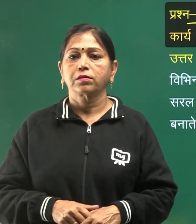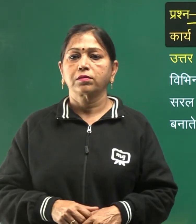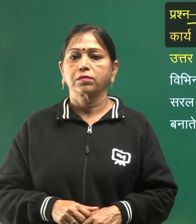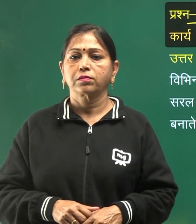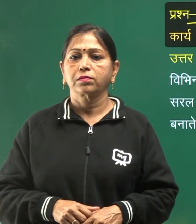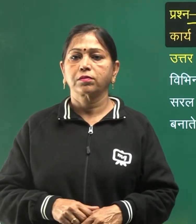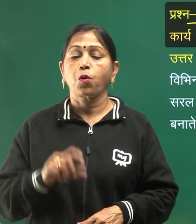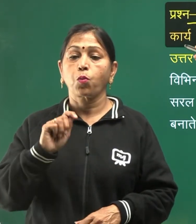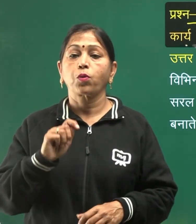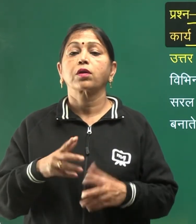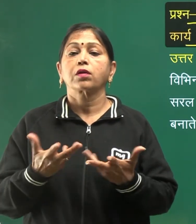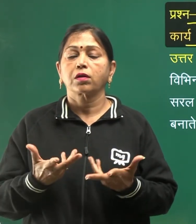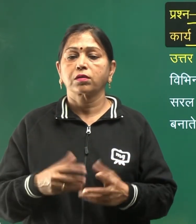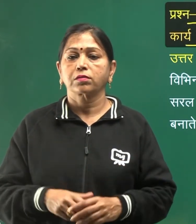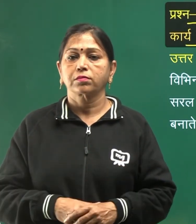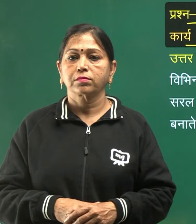क्या कार्य है?